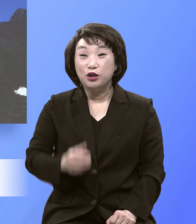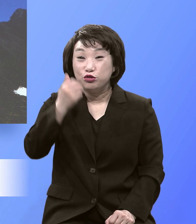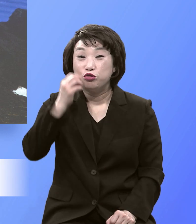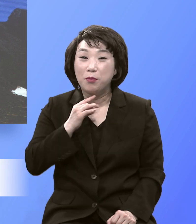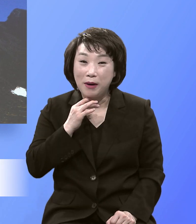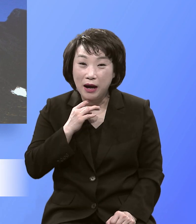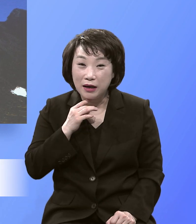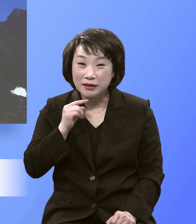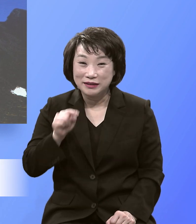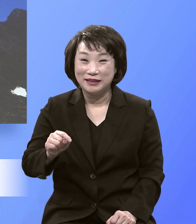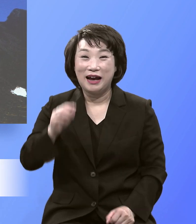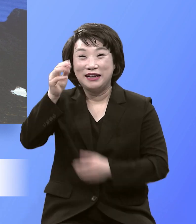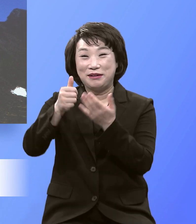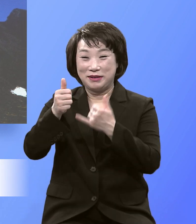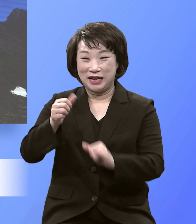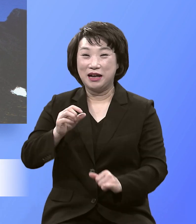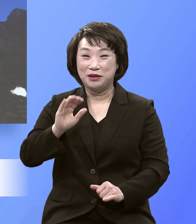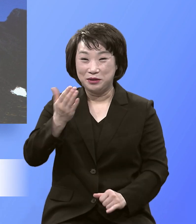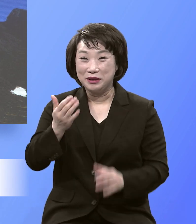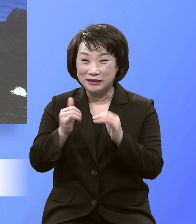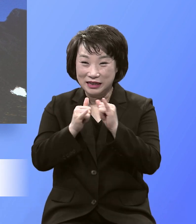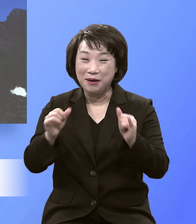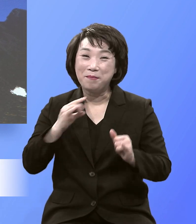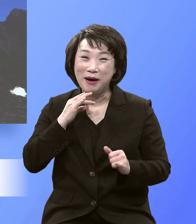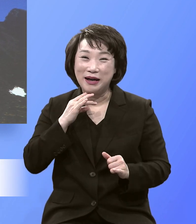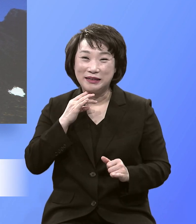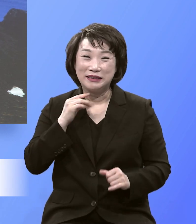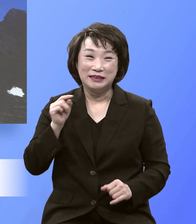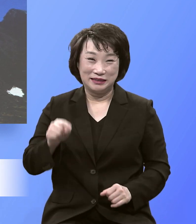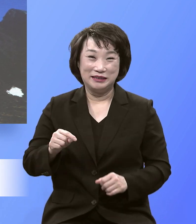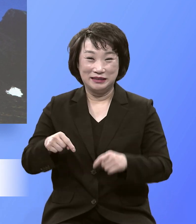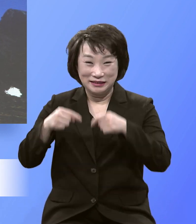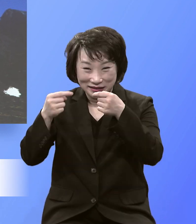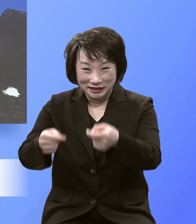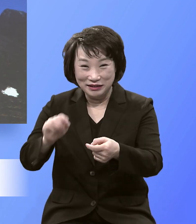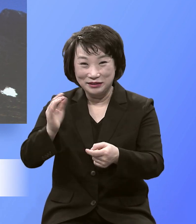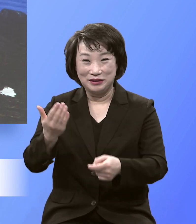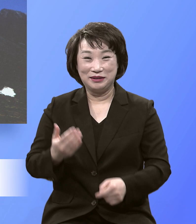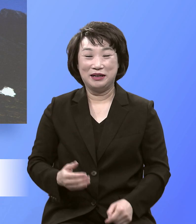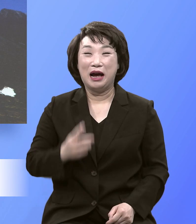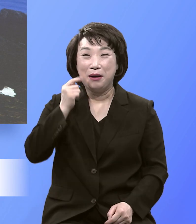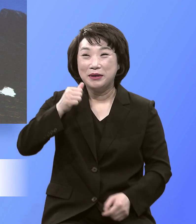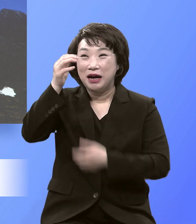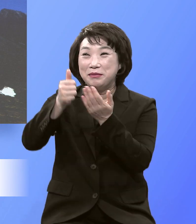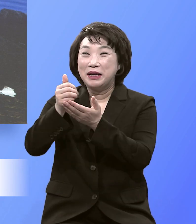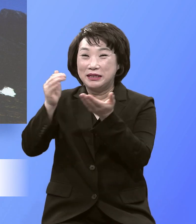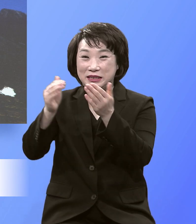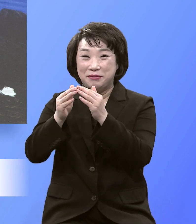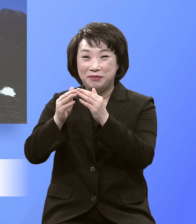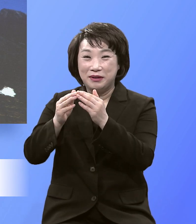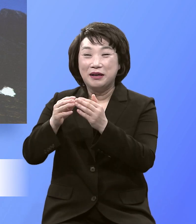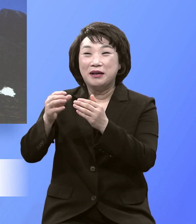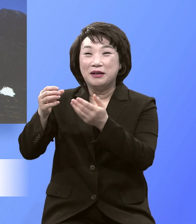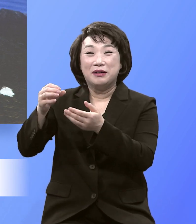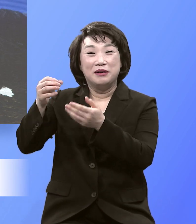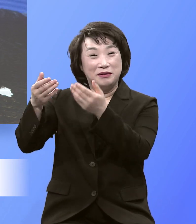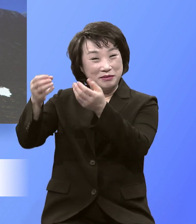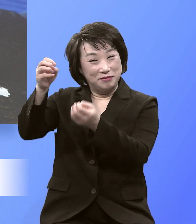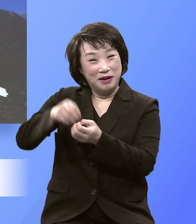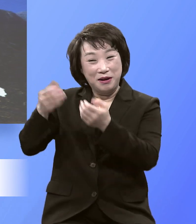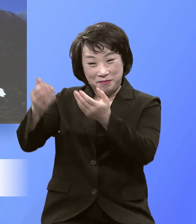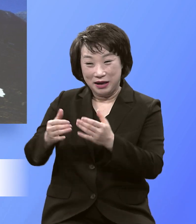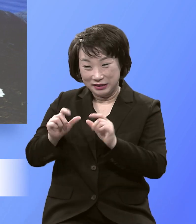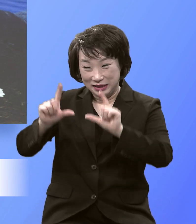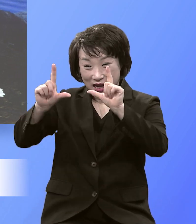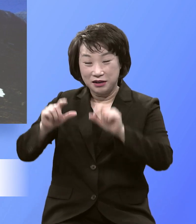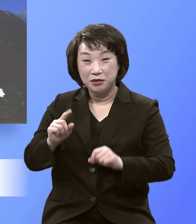누구만이 하나님의 자녀된 상속자만이 아버지 집을 상속받을 날이